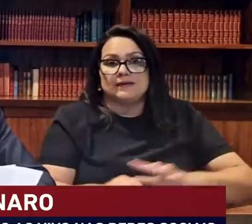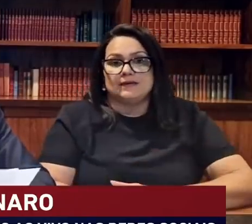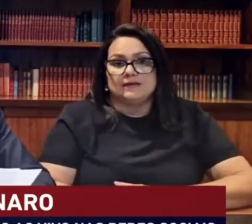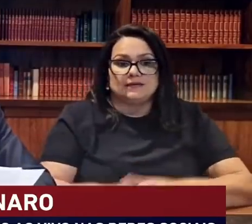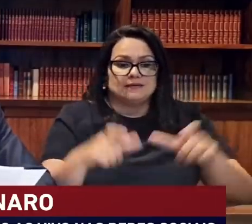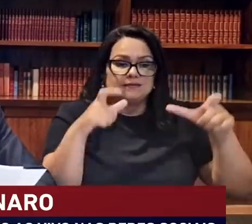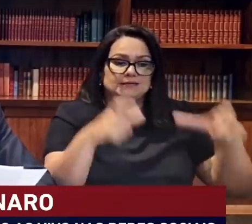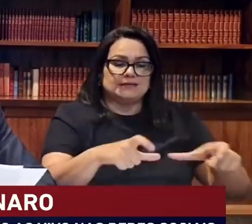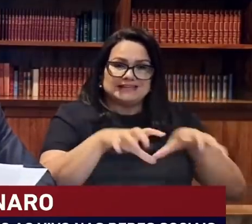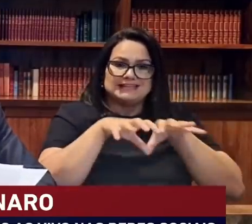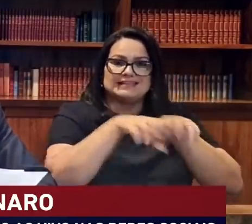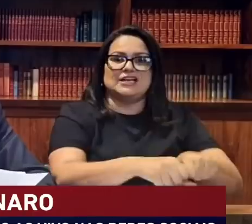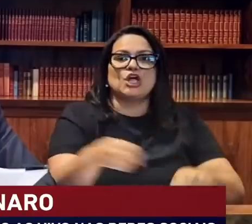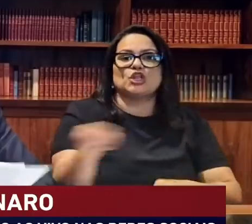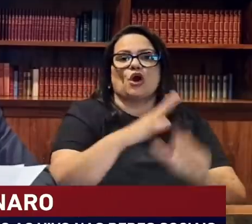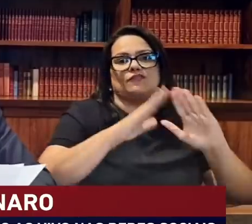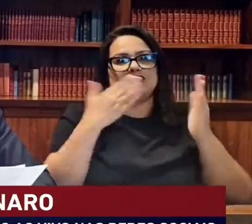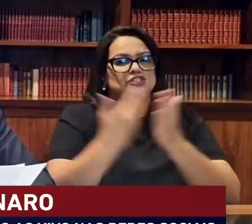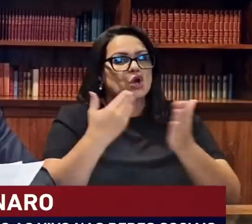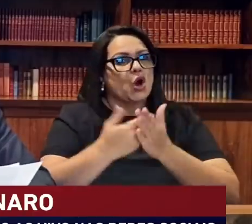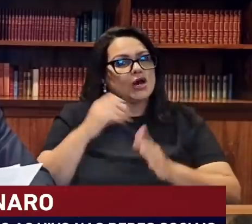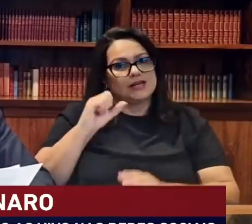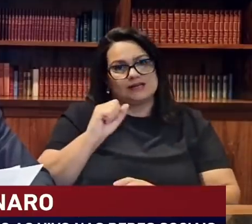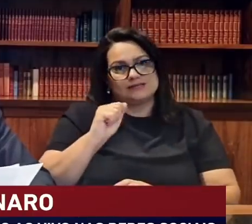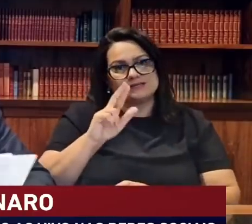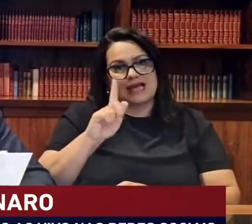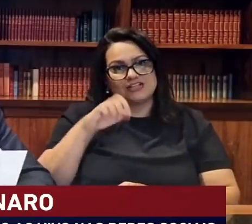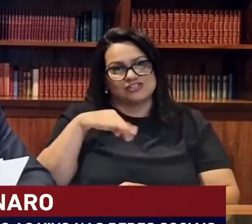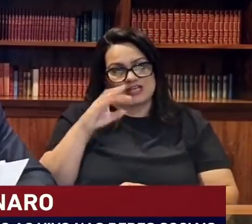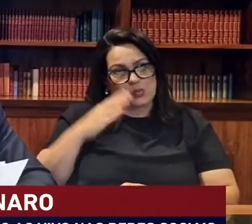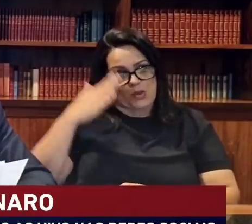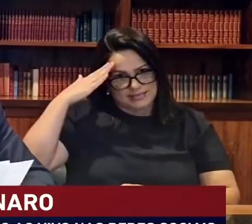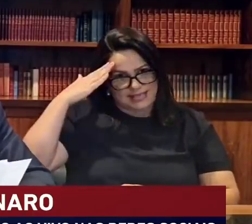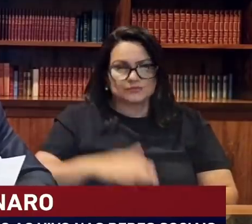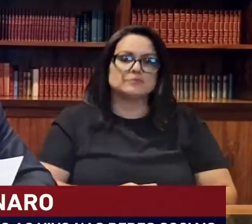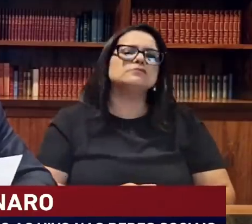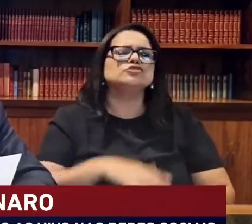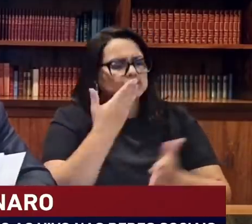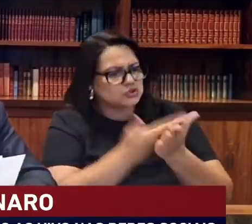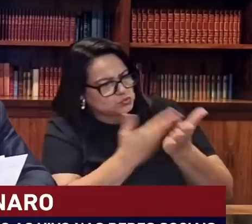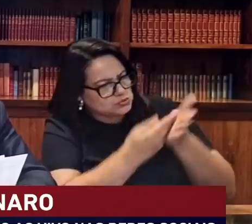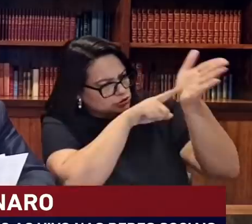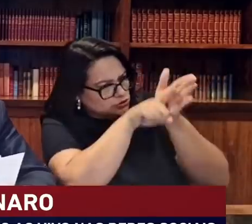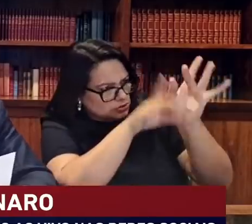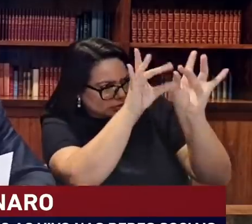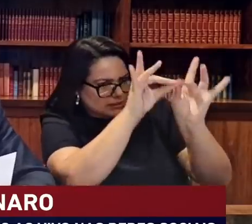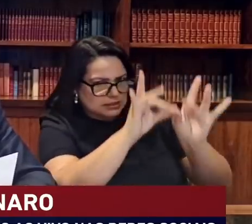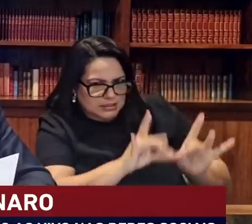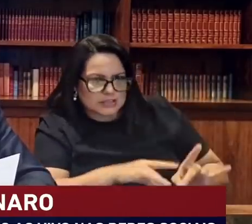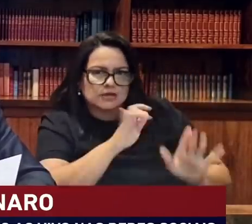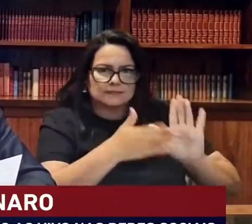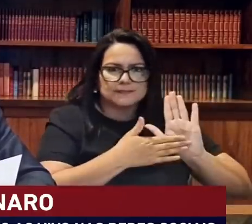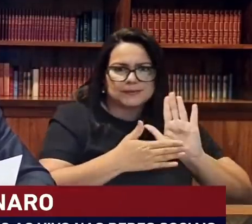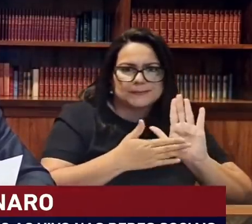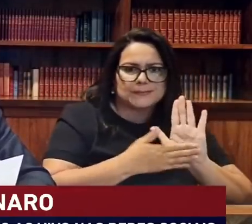pedra fundamental da nova escola de sargentos do Exército. O Exército estudou com muita atenção, com muito critério. Tínhamos a proposta